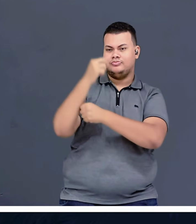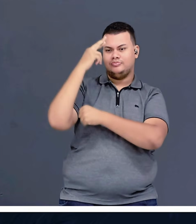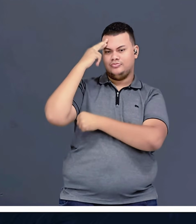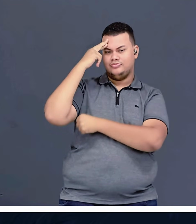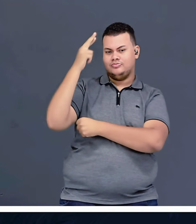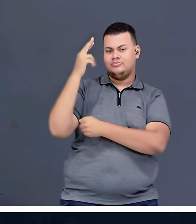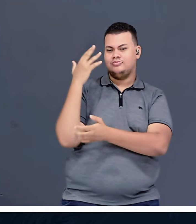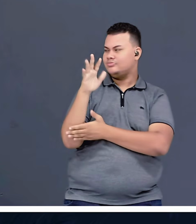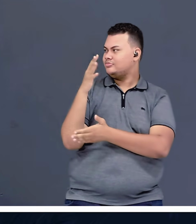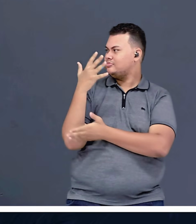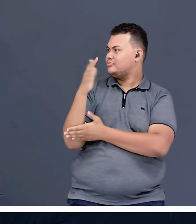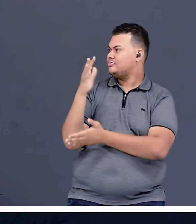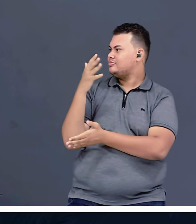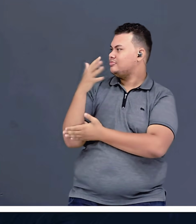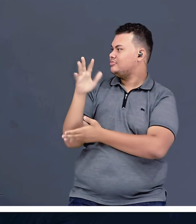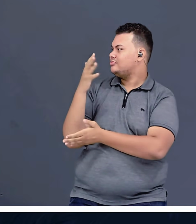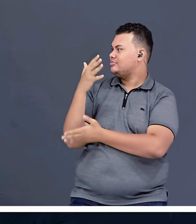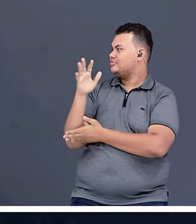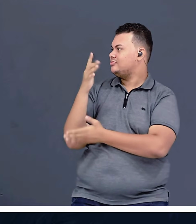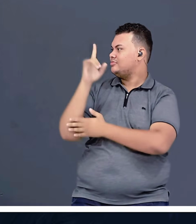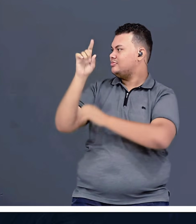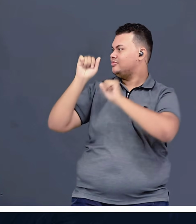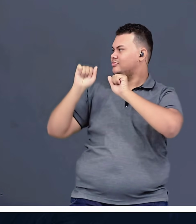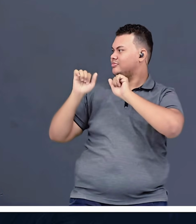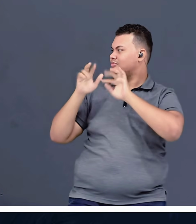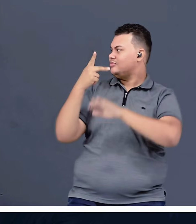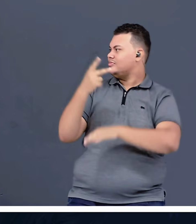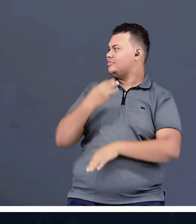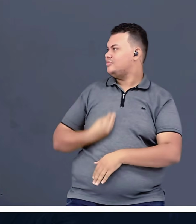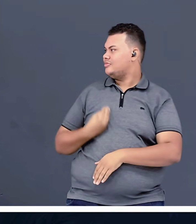Domingo muito abençoado e abundante sobre a sua vida.